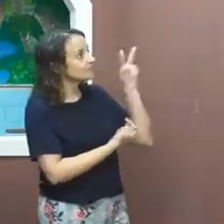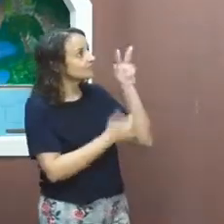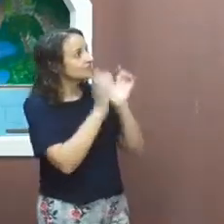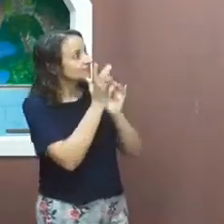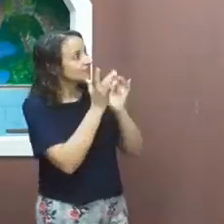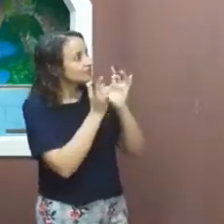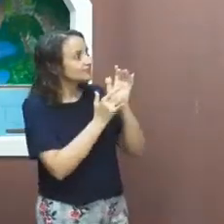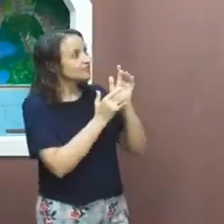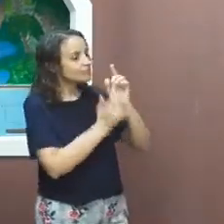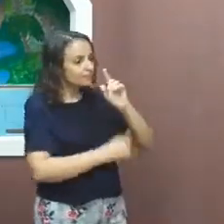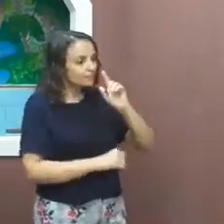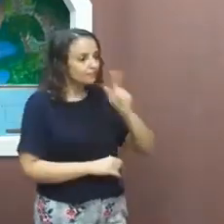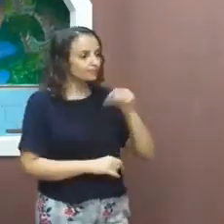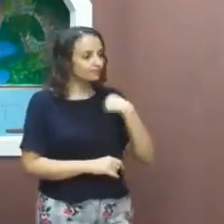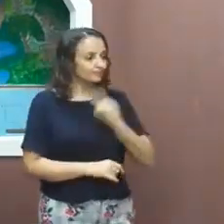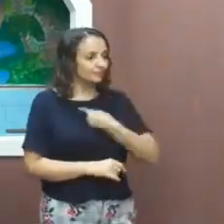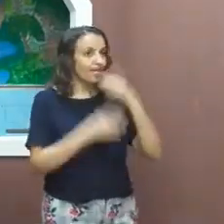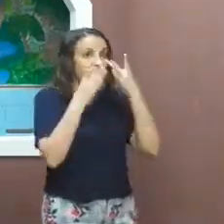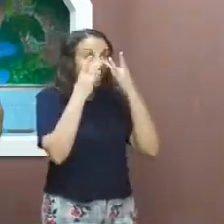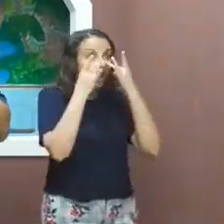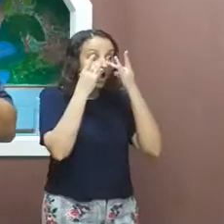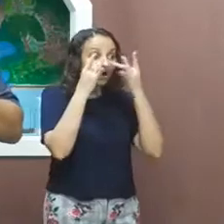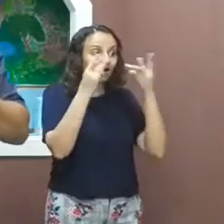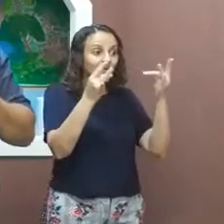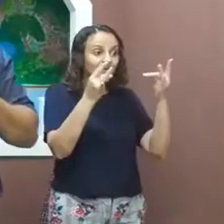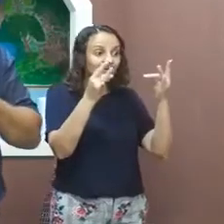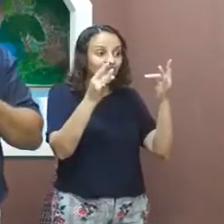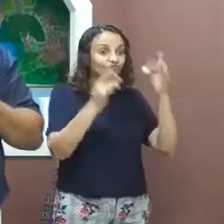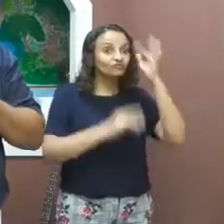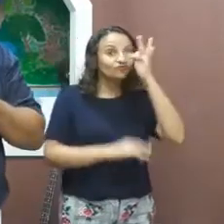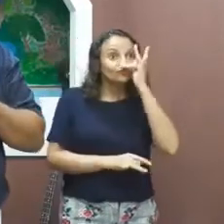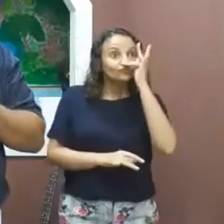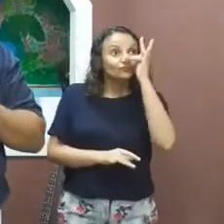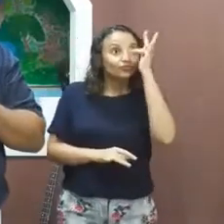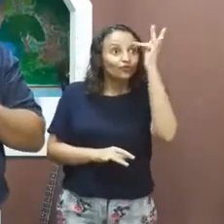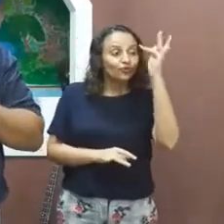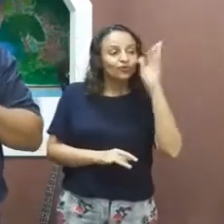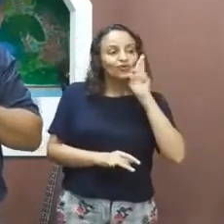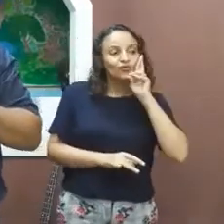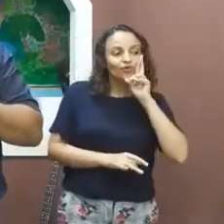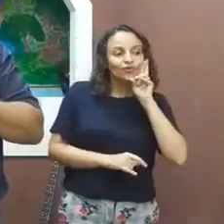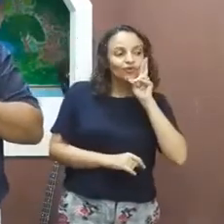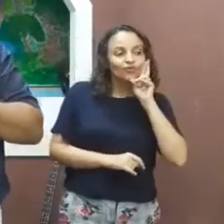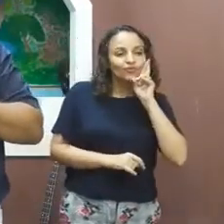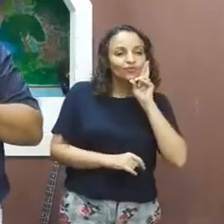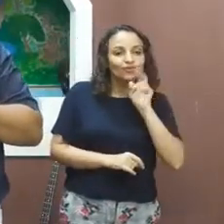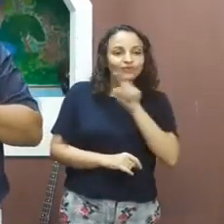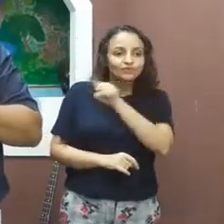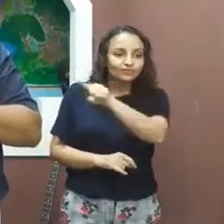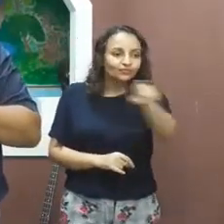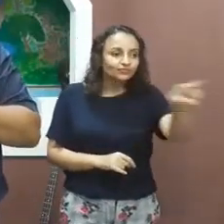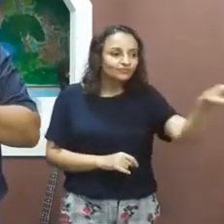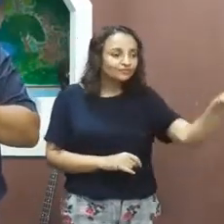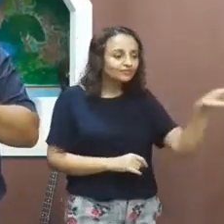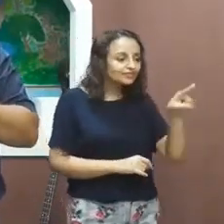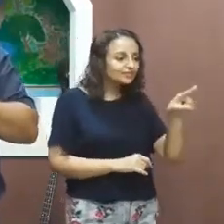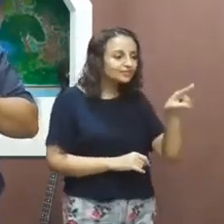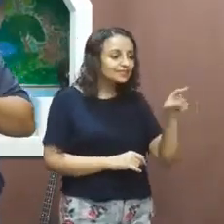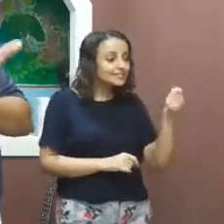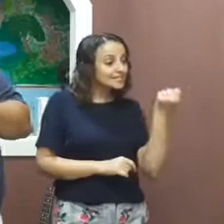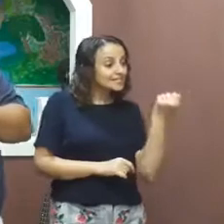Olha a rosa. Mulheres, quem recebeu uma rosa no dia